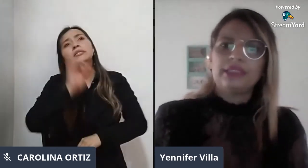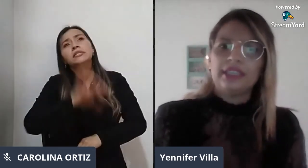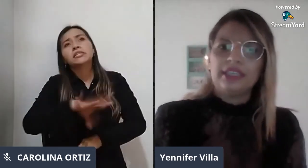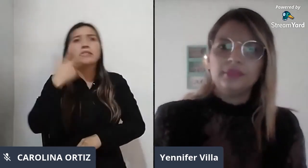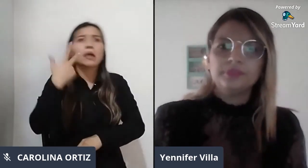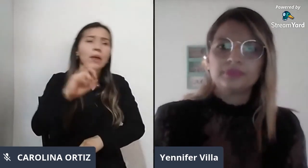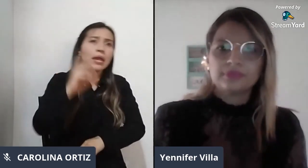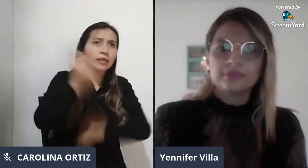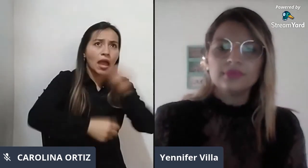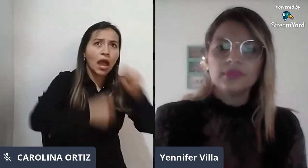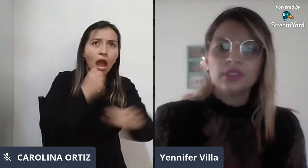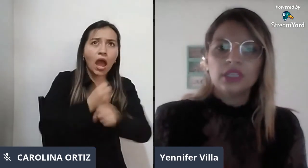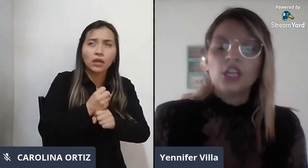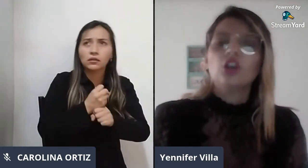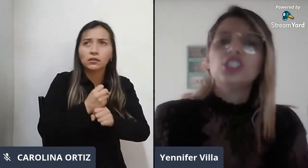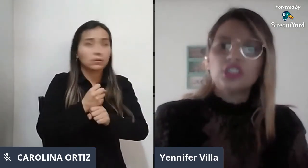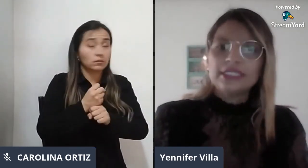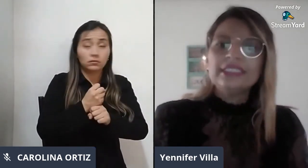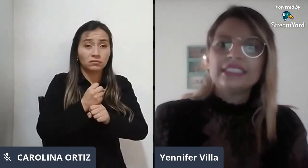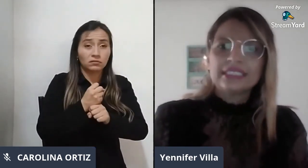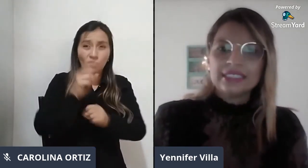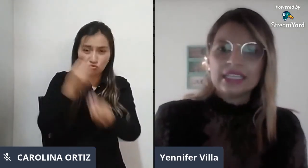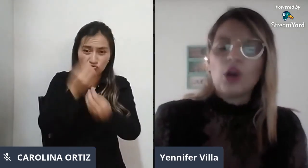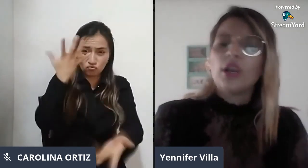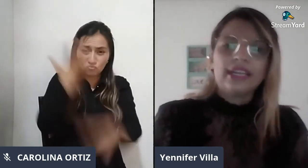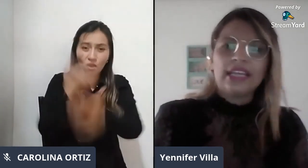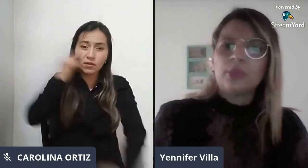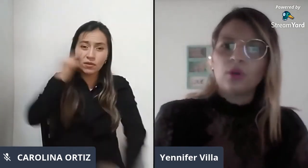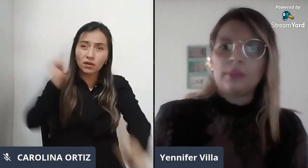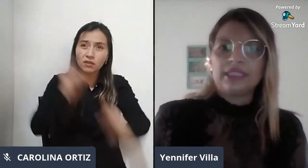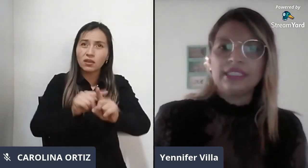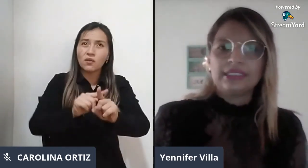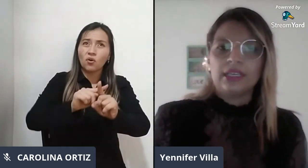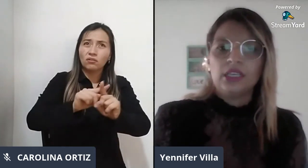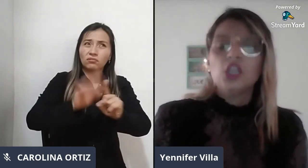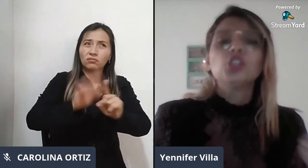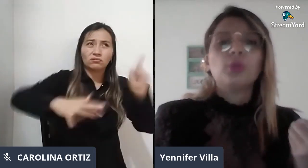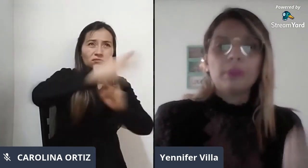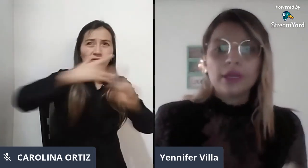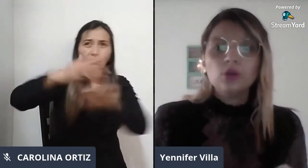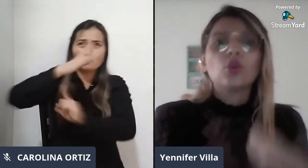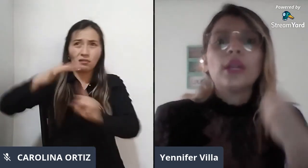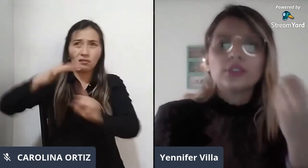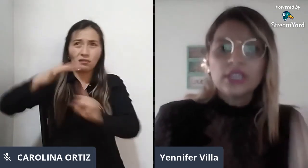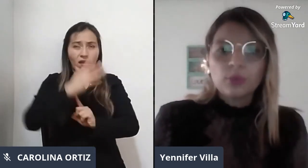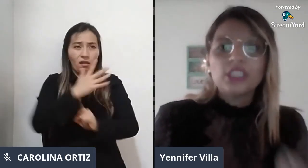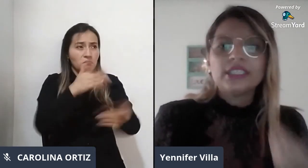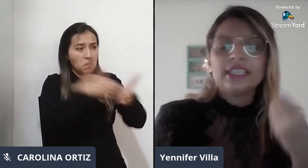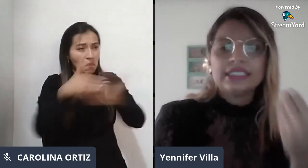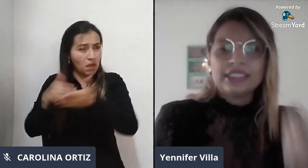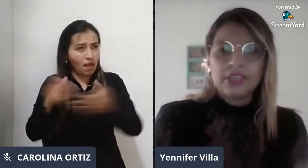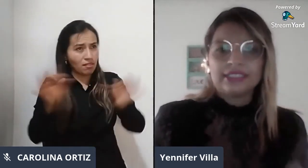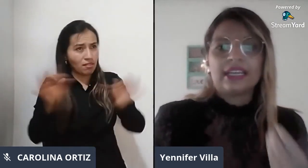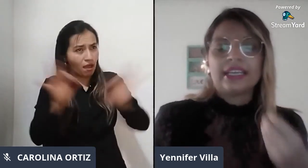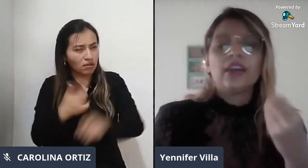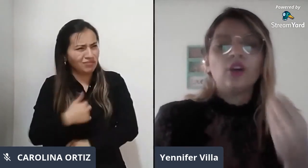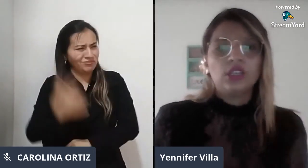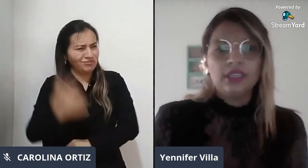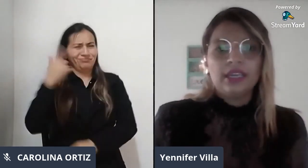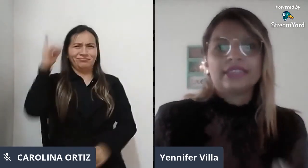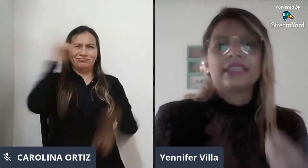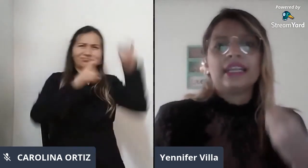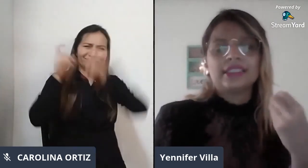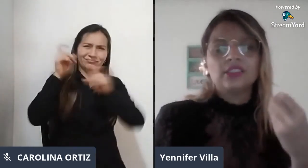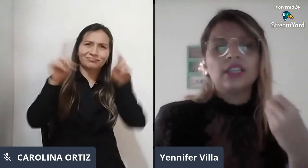estructura para mantener condiciones indignas de trabajo que nadie problematiza. Yo me pregunto, ¿cuáles son las políticas de bienestar que